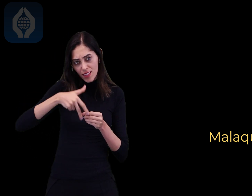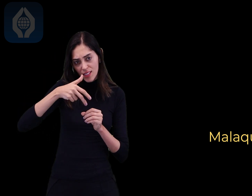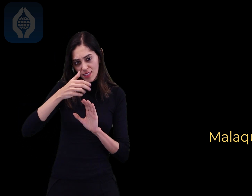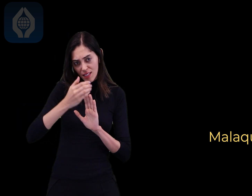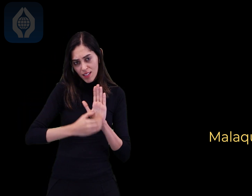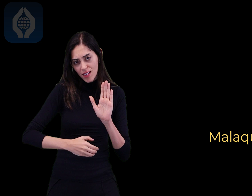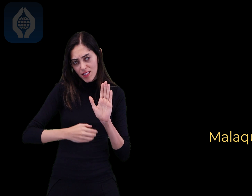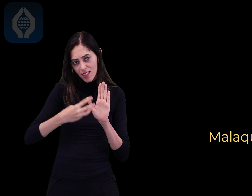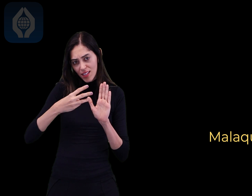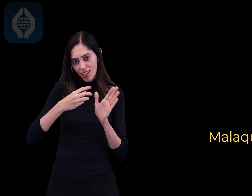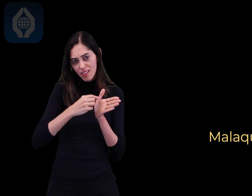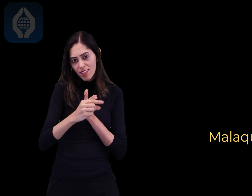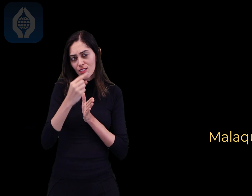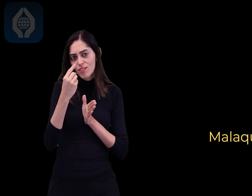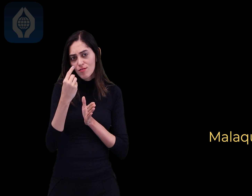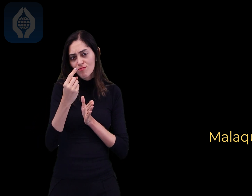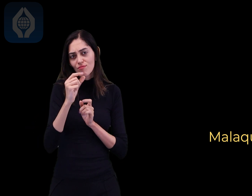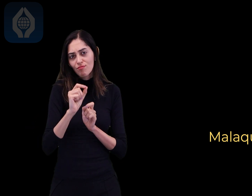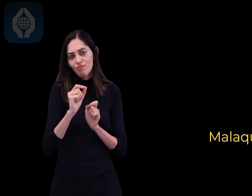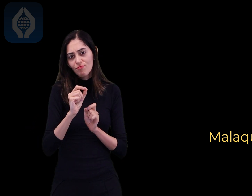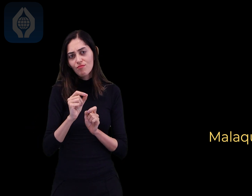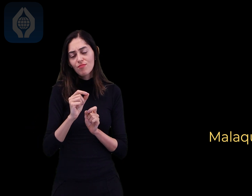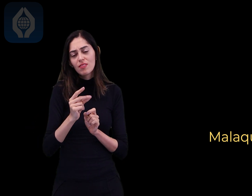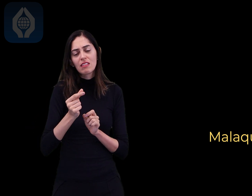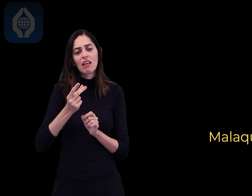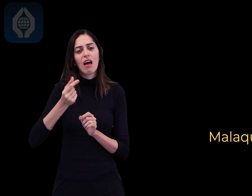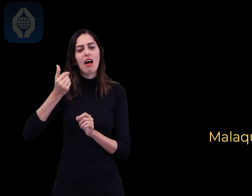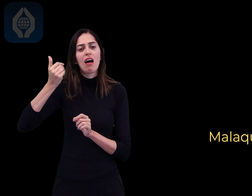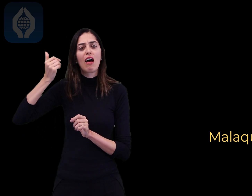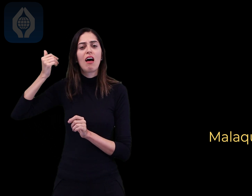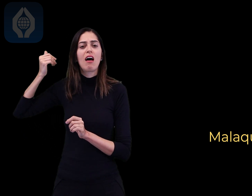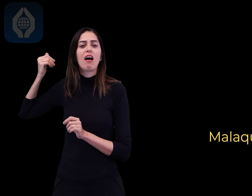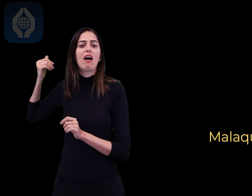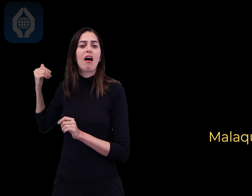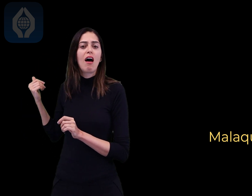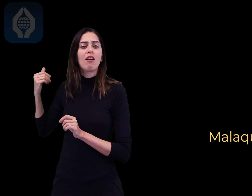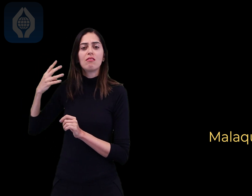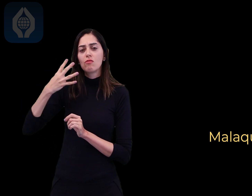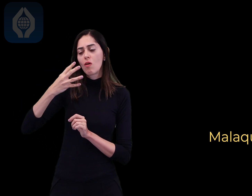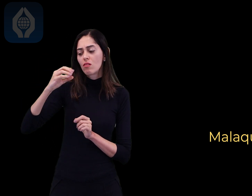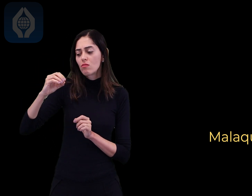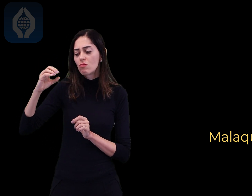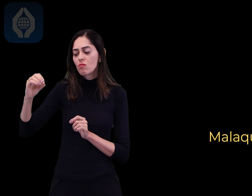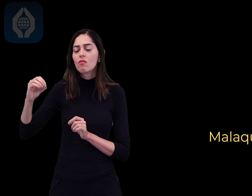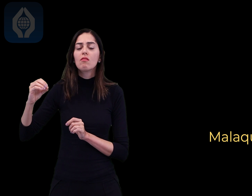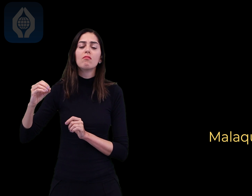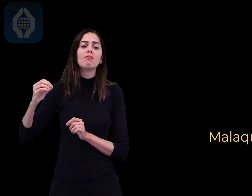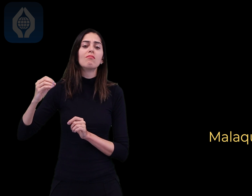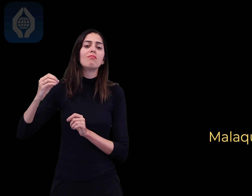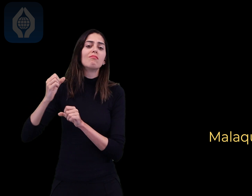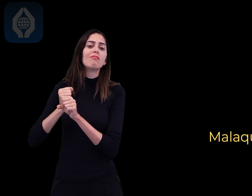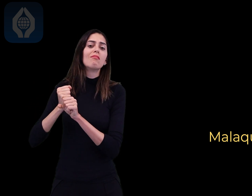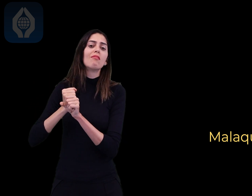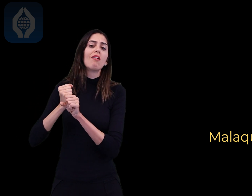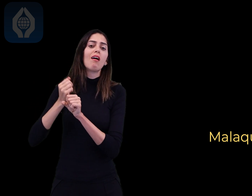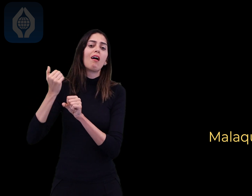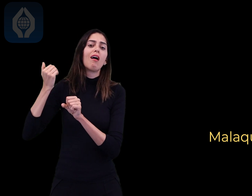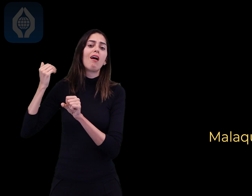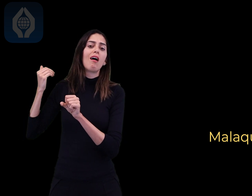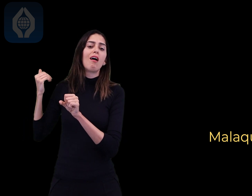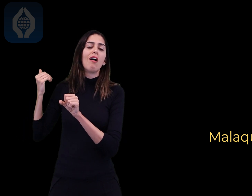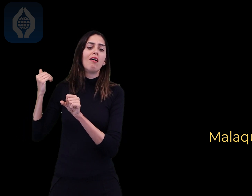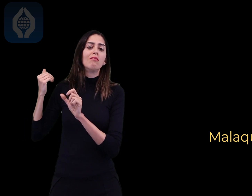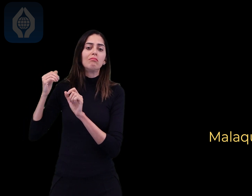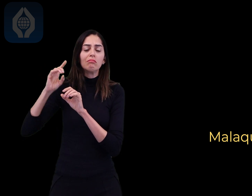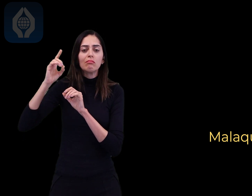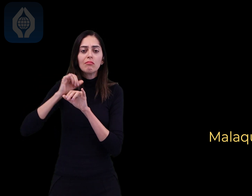a Malaquias que escrevesse essas coisas sobre esse mensageiro de Deus. O filho de Zacarias seria o profeta que